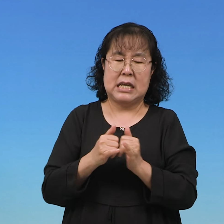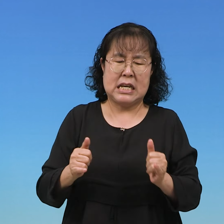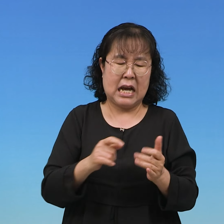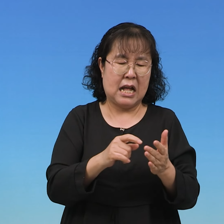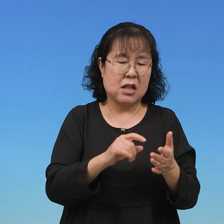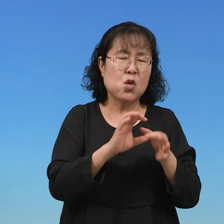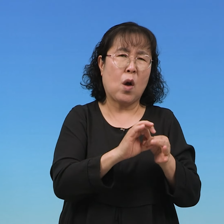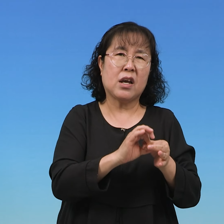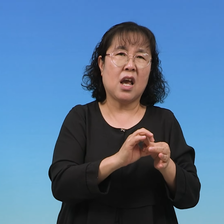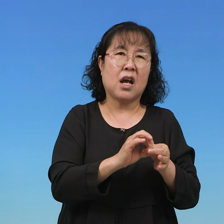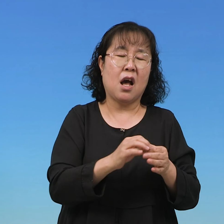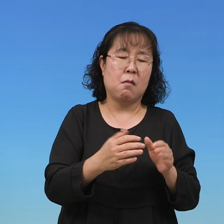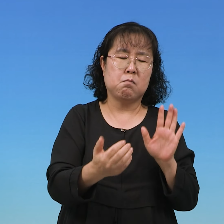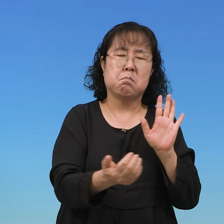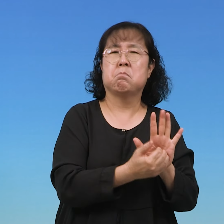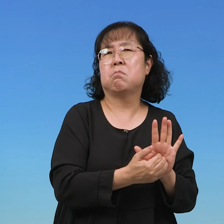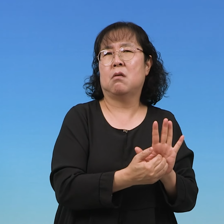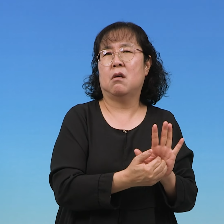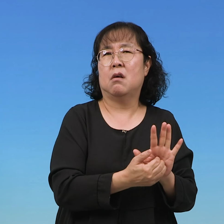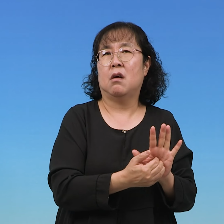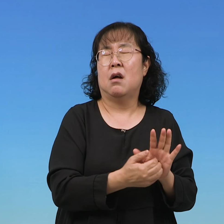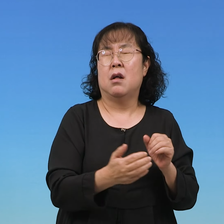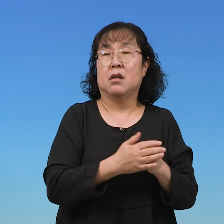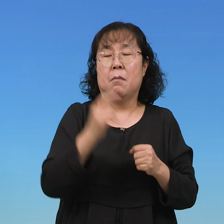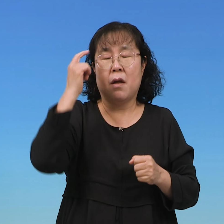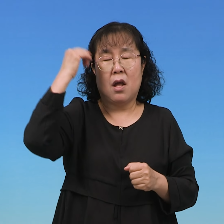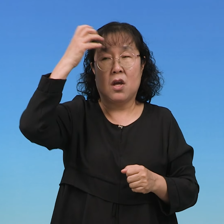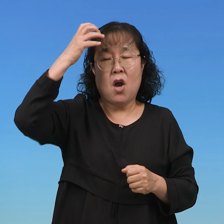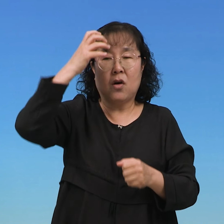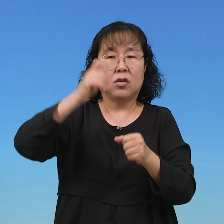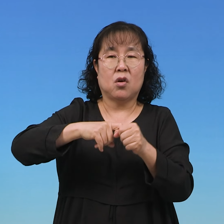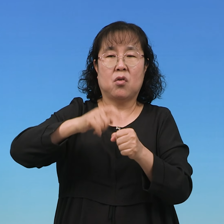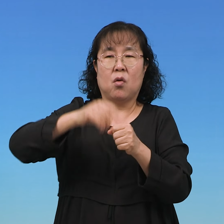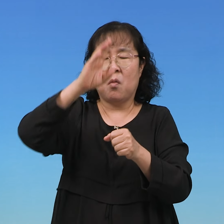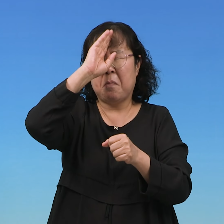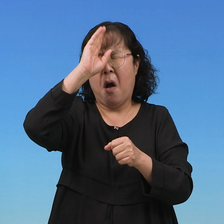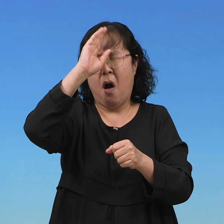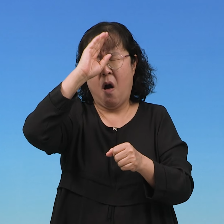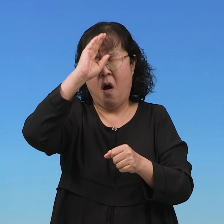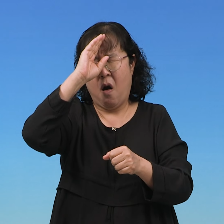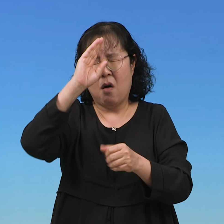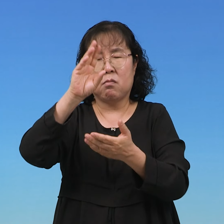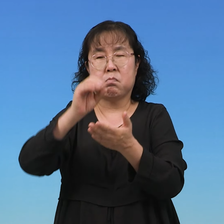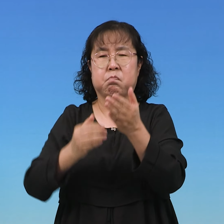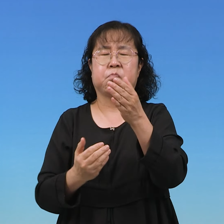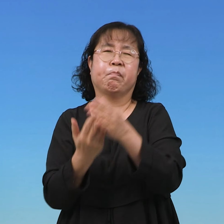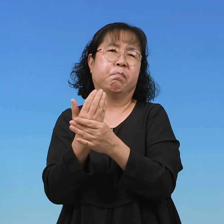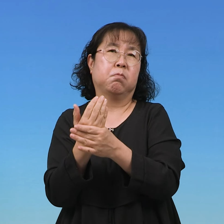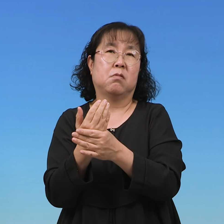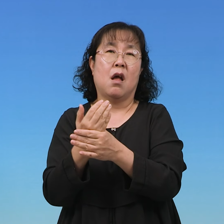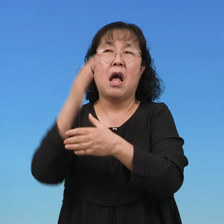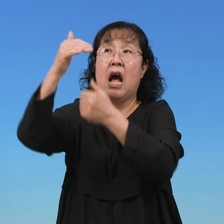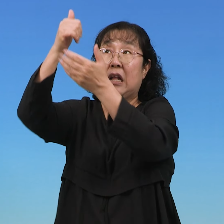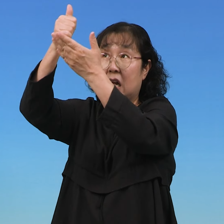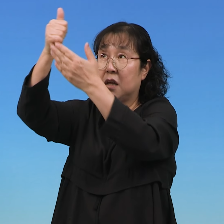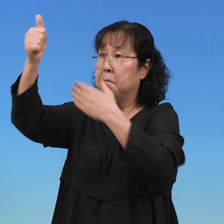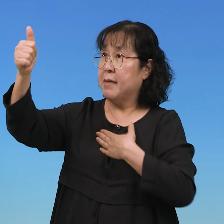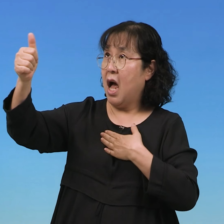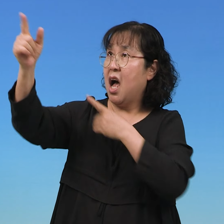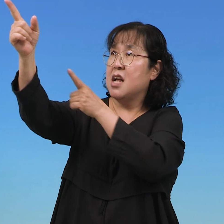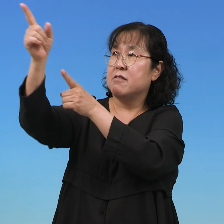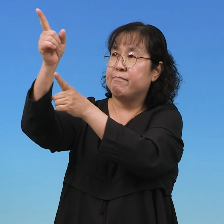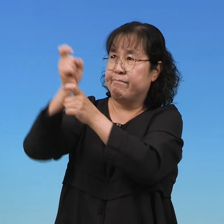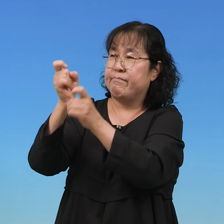인간관계가 풀리지 않으면 이게 영적으로 병을 갖다 주거든요. 이제부터 당신과